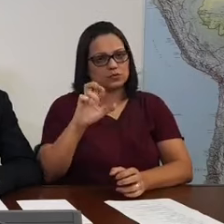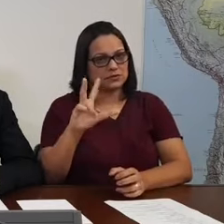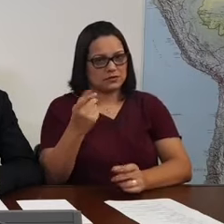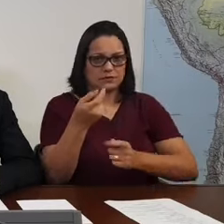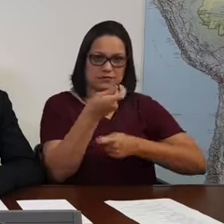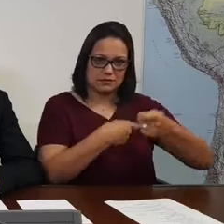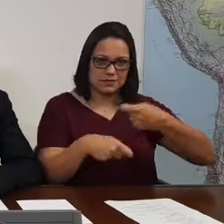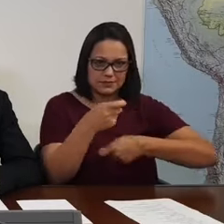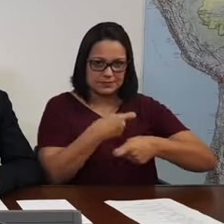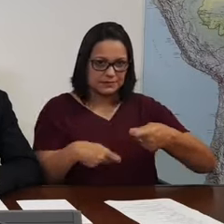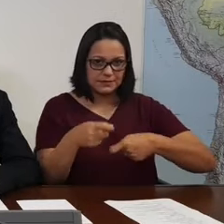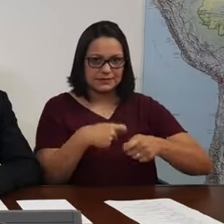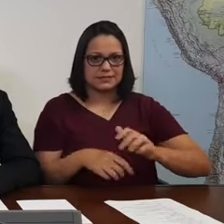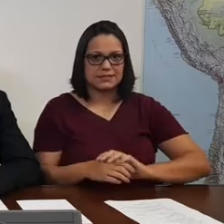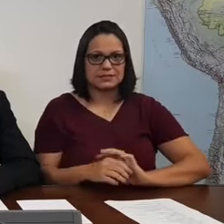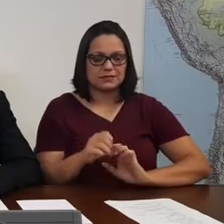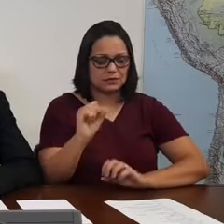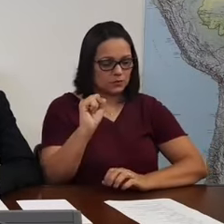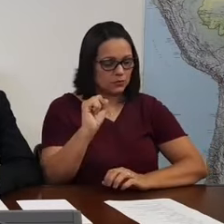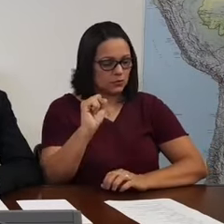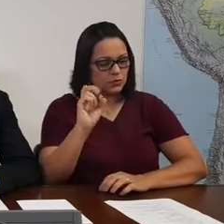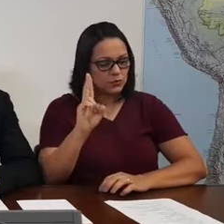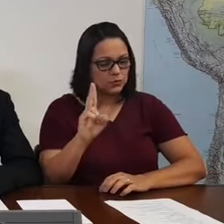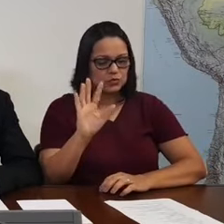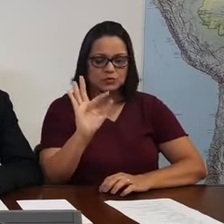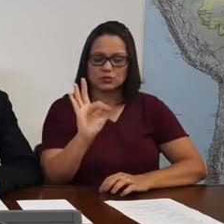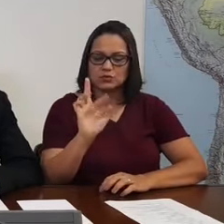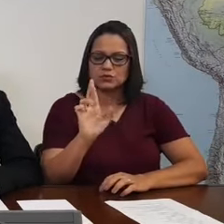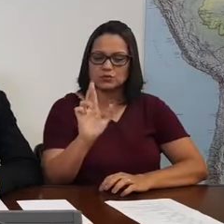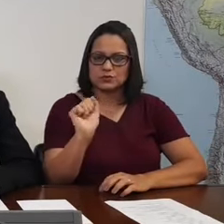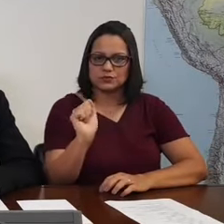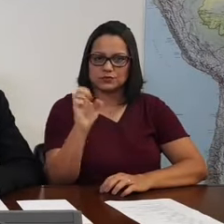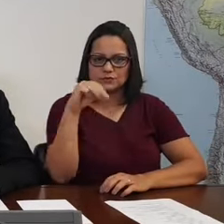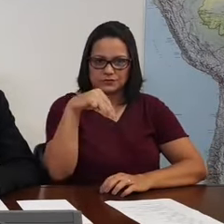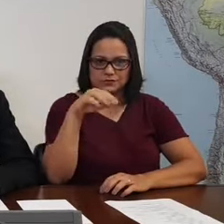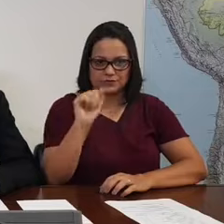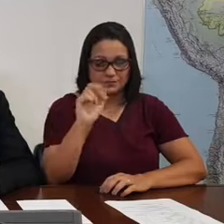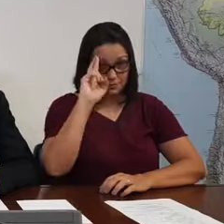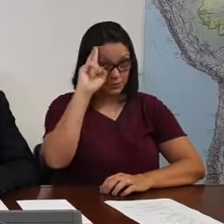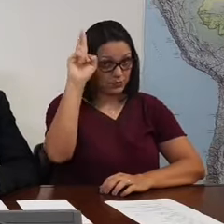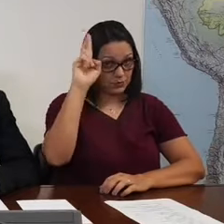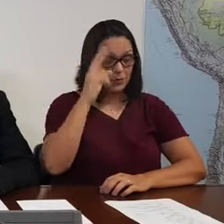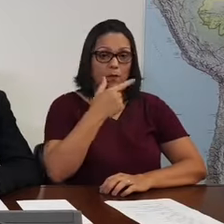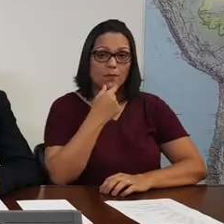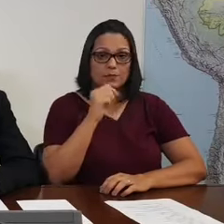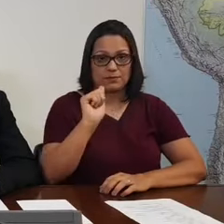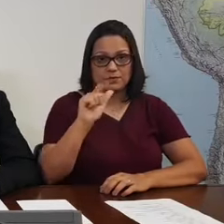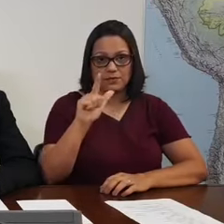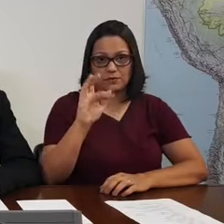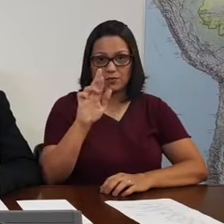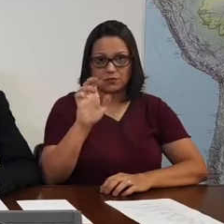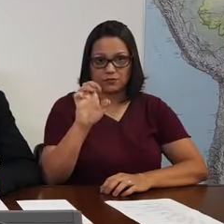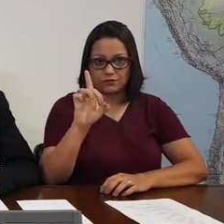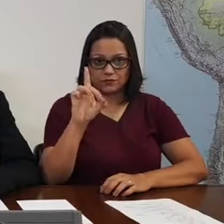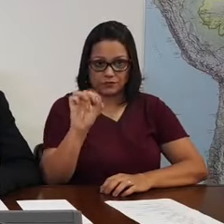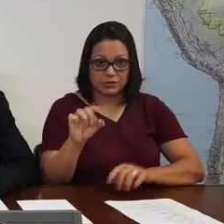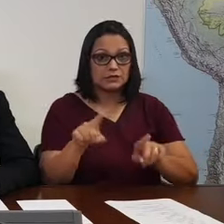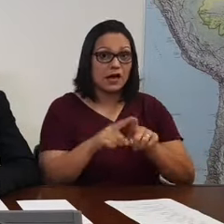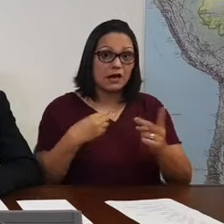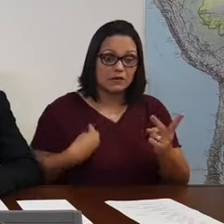da SUFRAMA, né? O superintendente é o Alfredo Menezes, estava lá presente o